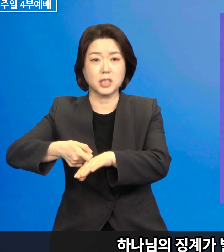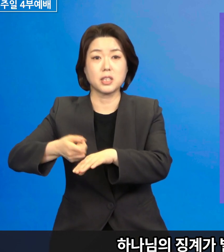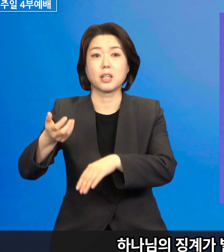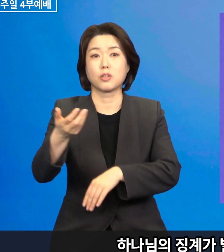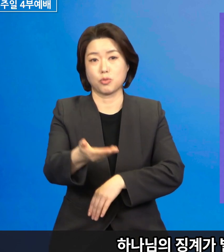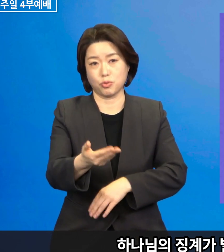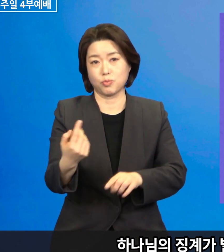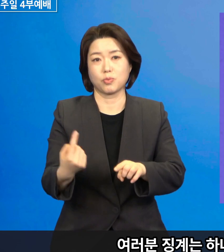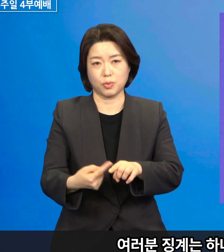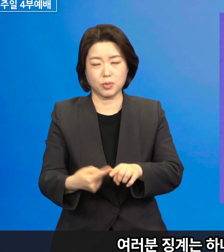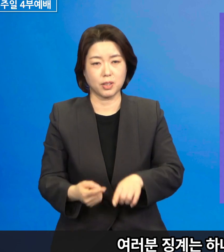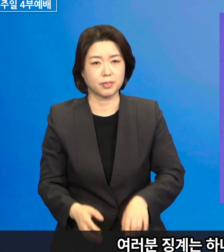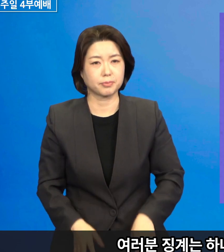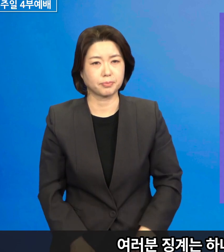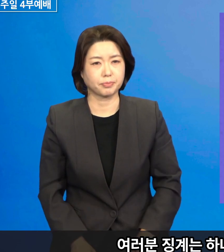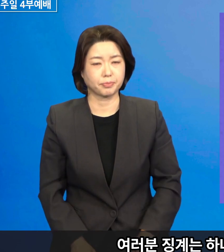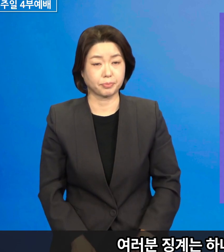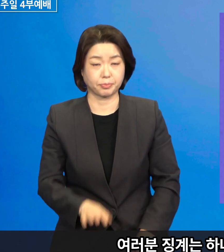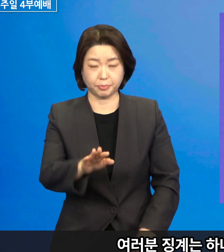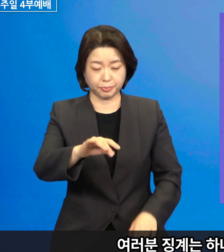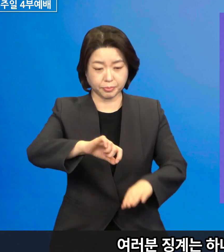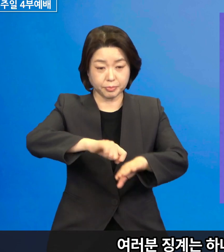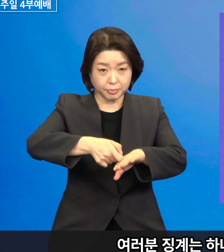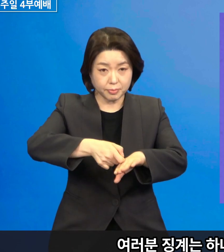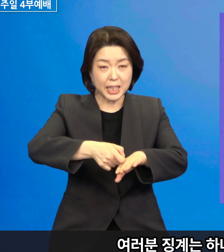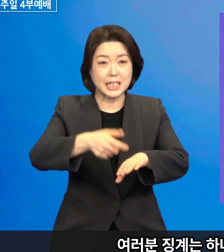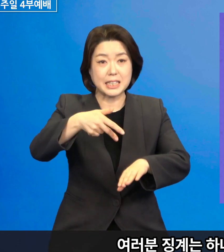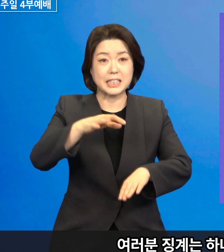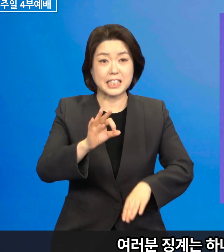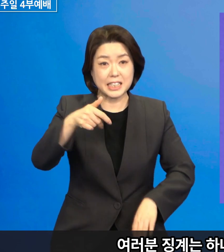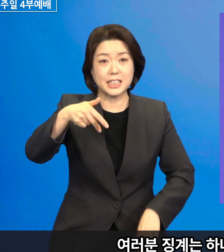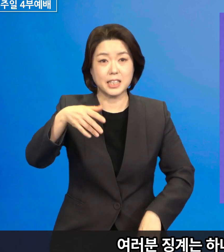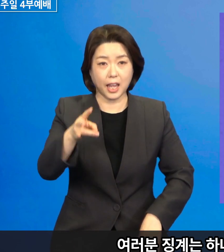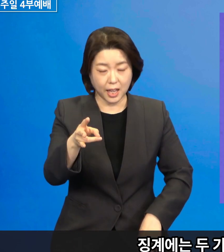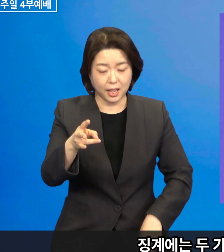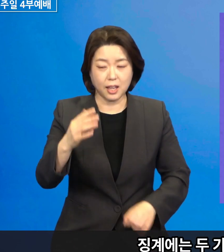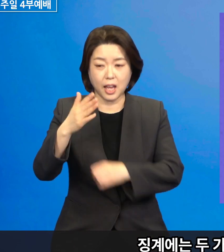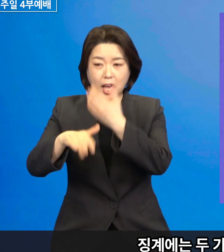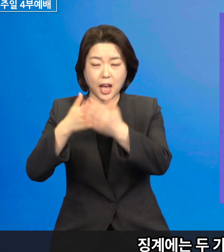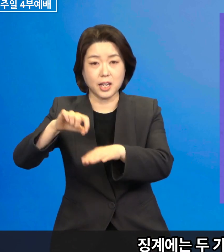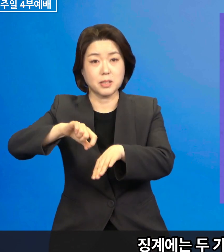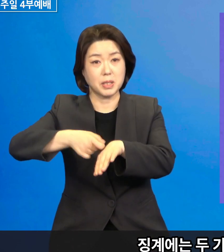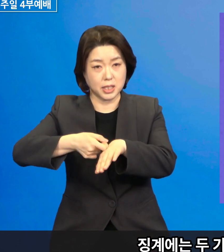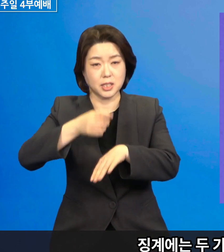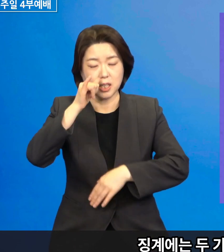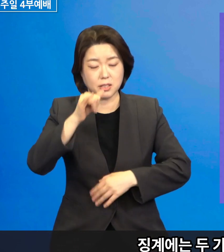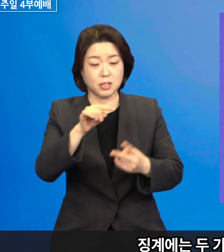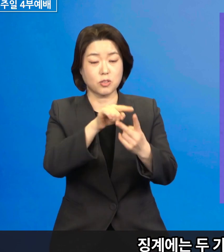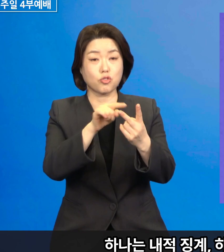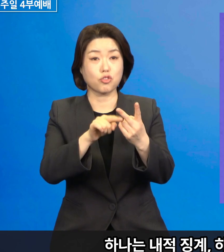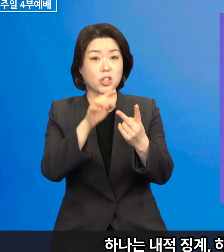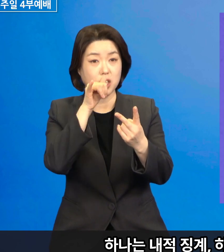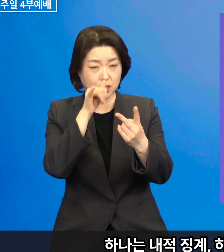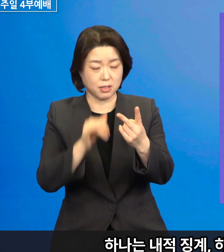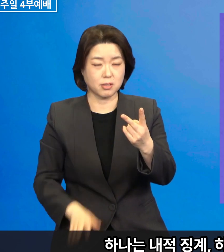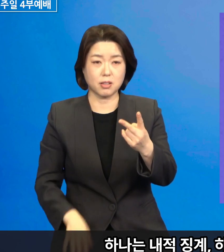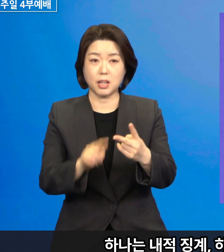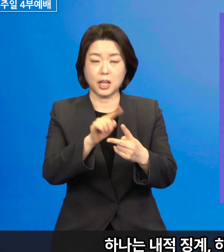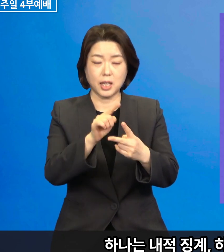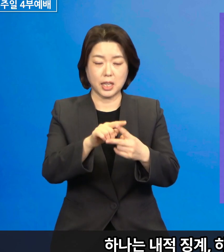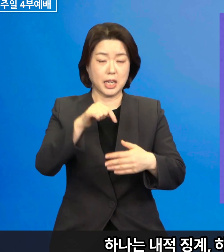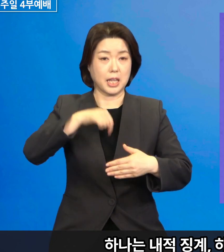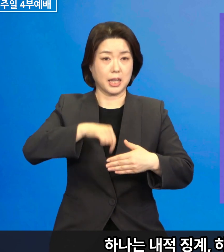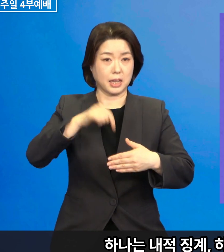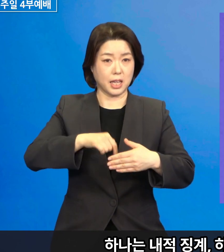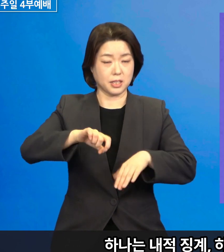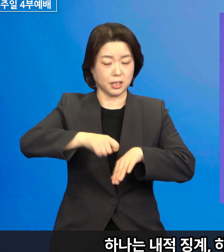있는 겁니다. 여러분, 징계는, 하나님의 징계가 있어요. 징계에는 두 가지 타입이 있는데, 하나는 내적